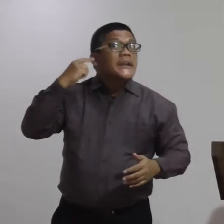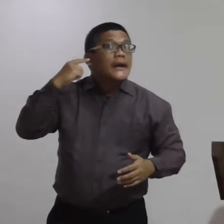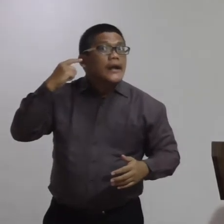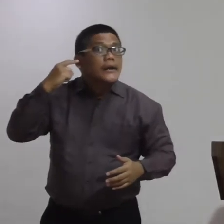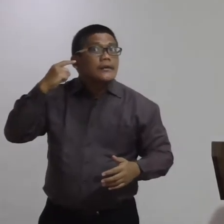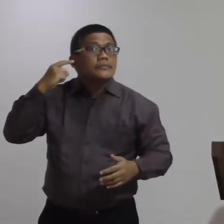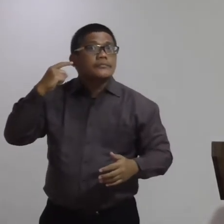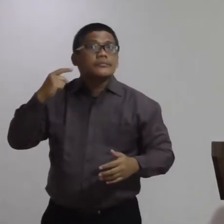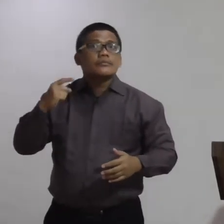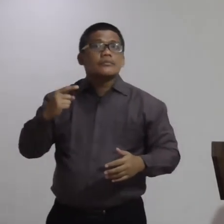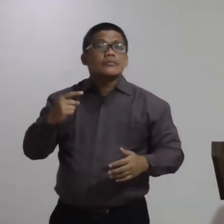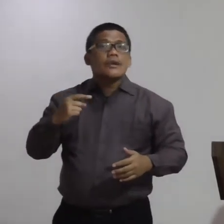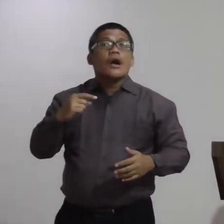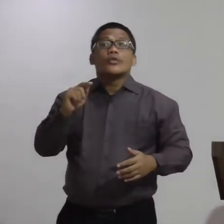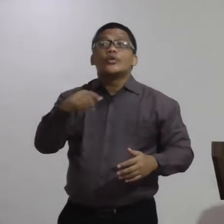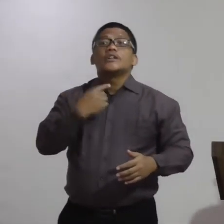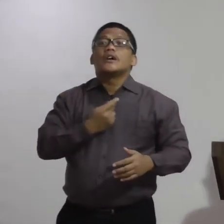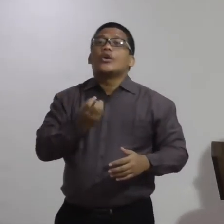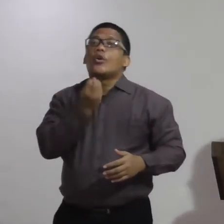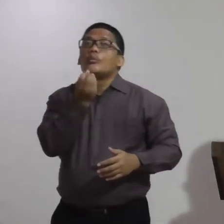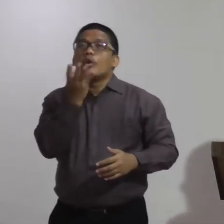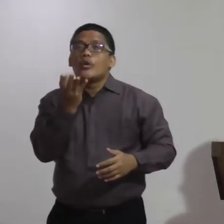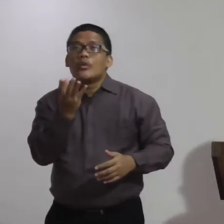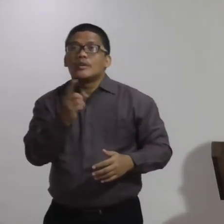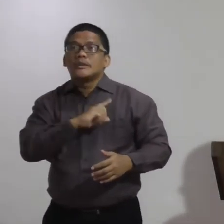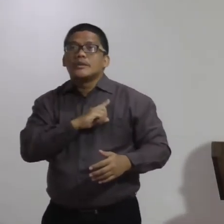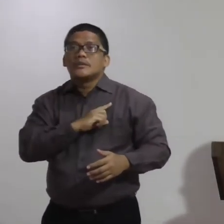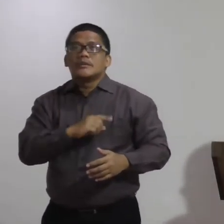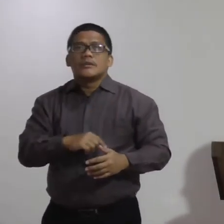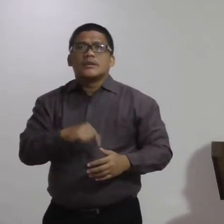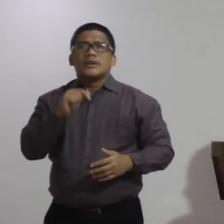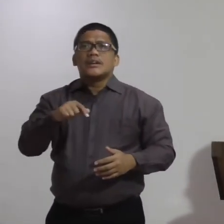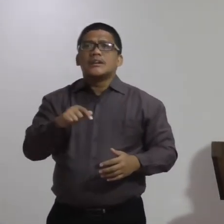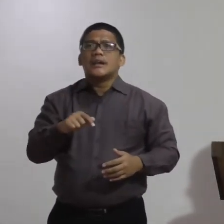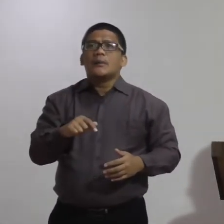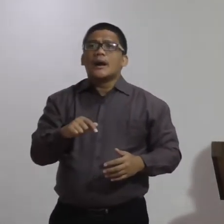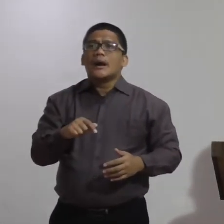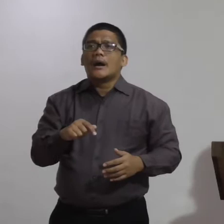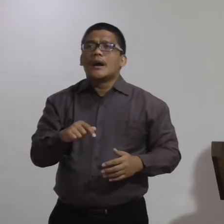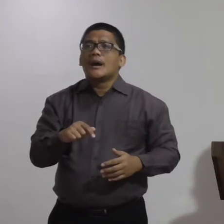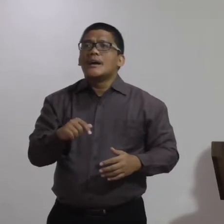iman, ataupun pernah kita katakan sendiri bahwa ini sekarang ini sudah zamannya apa?